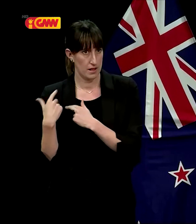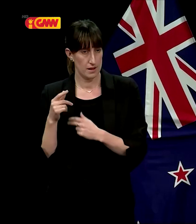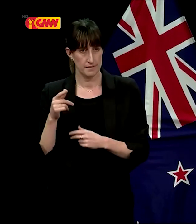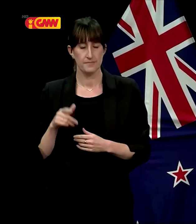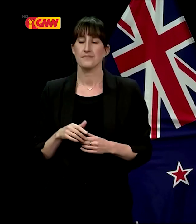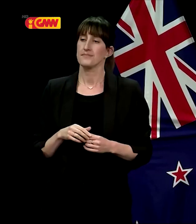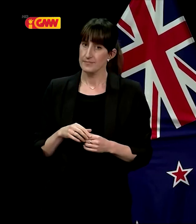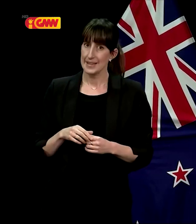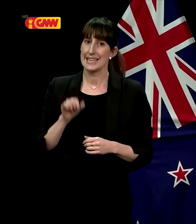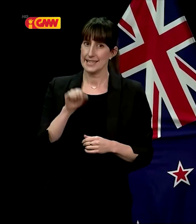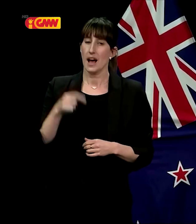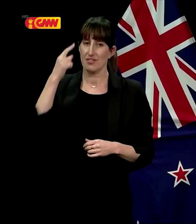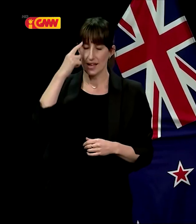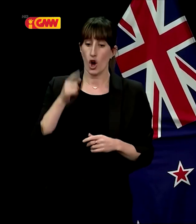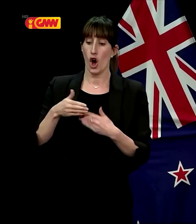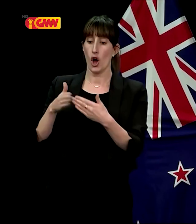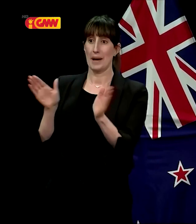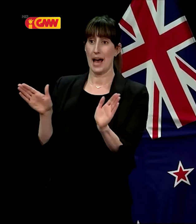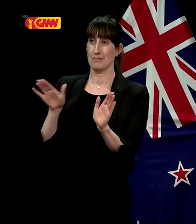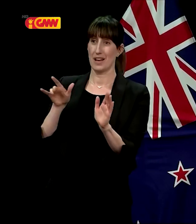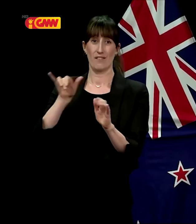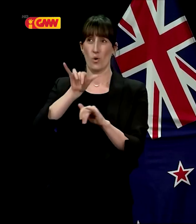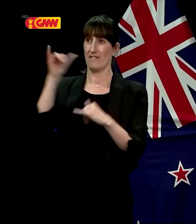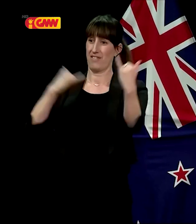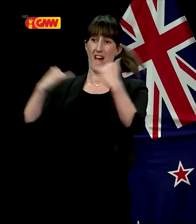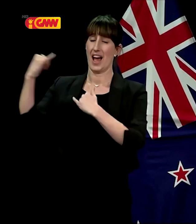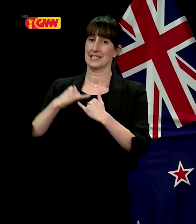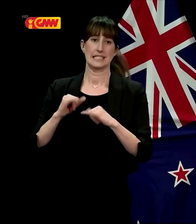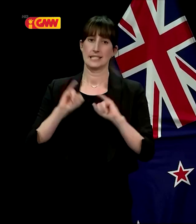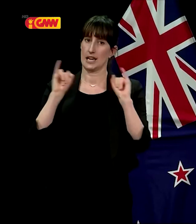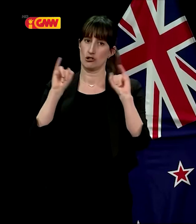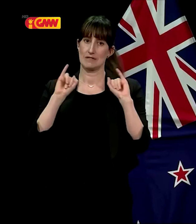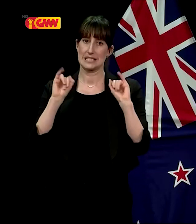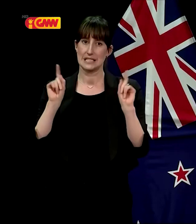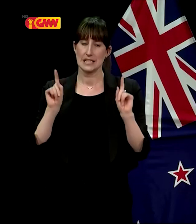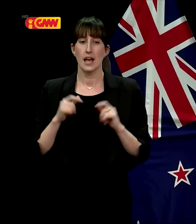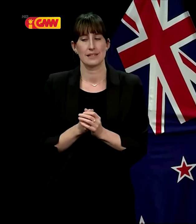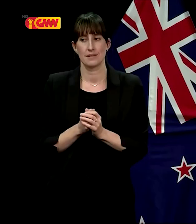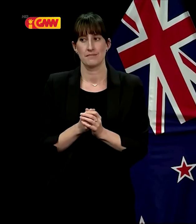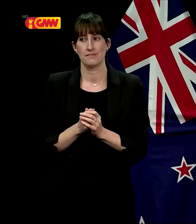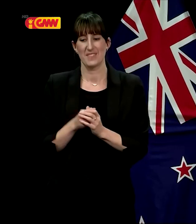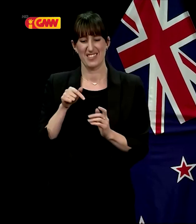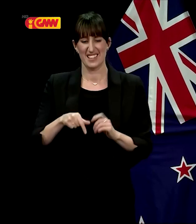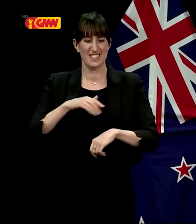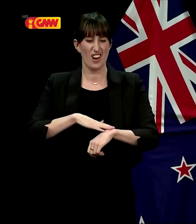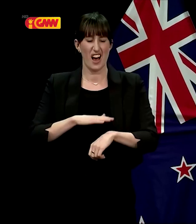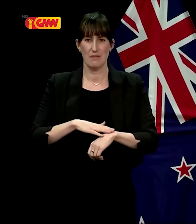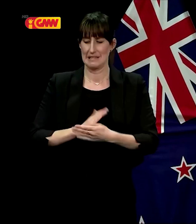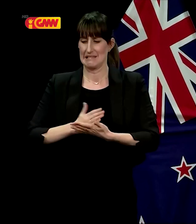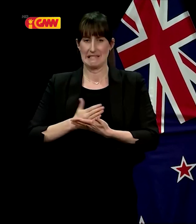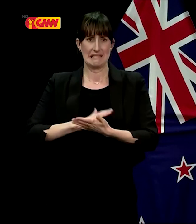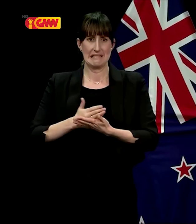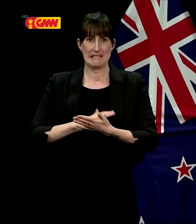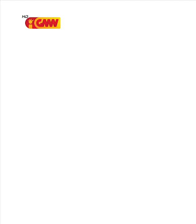digital onde lidera a primeira cooperação econômica Ásia-Pacífico e na região rural no Lourdes em Ida. Decisão onde realiza a primeira de